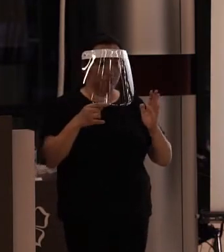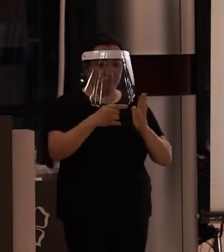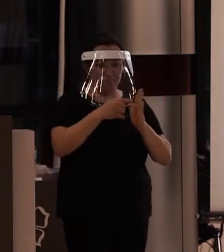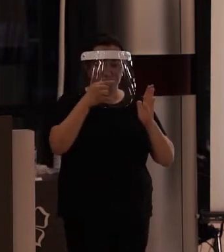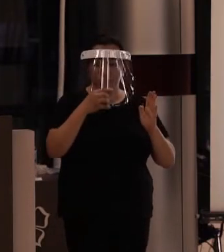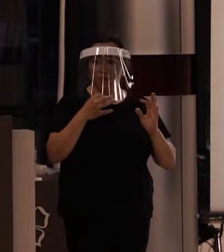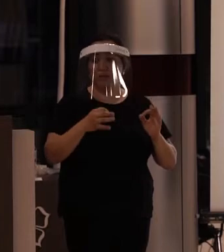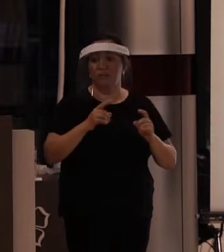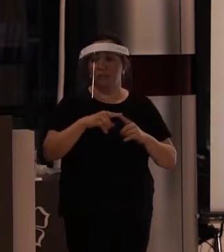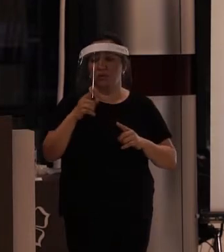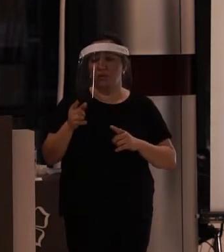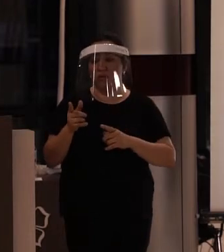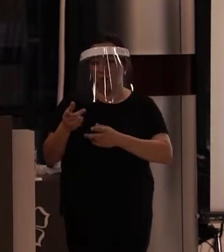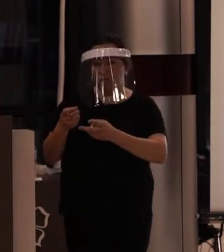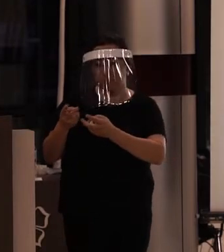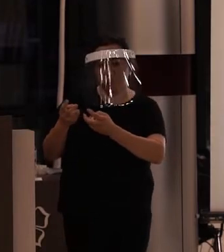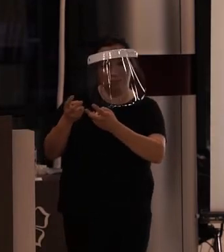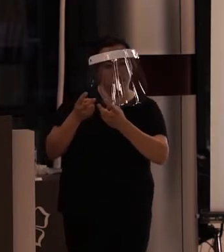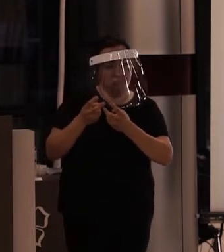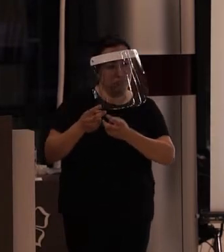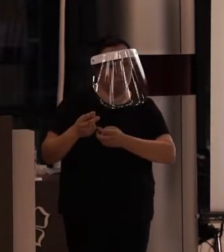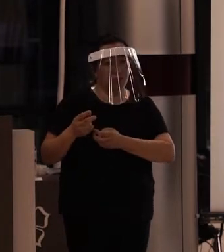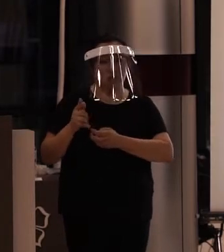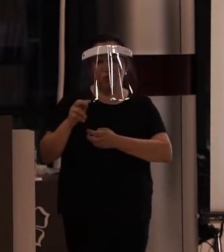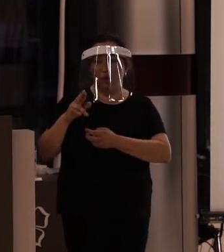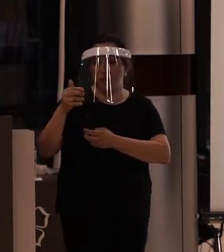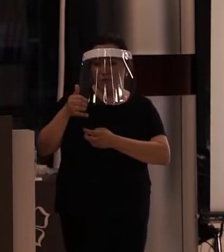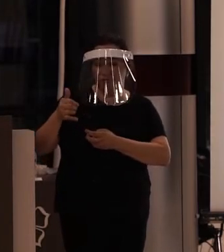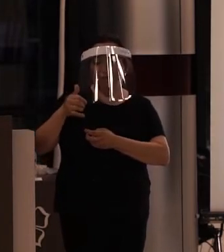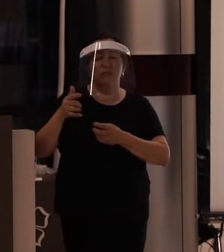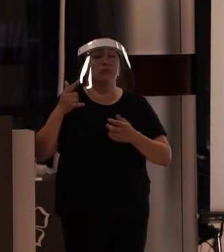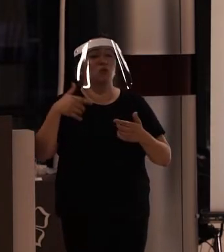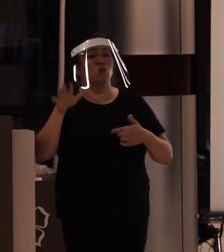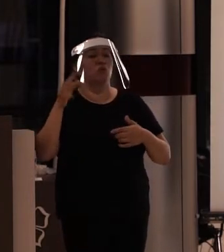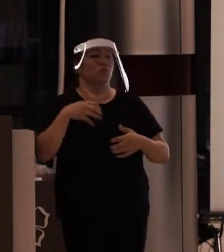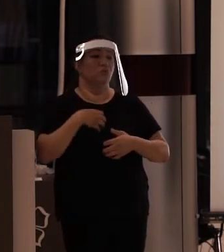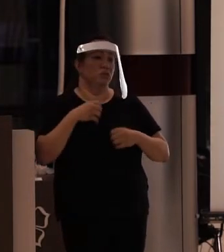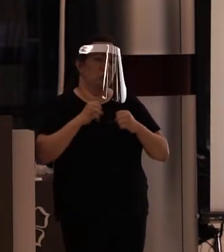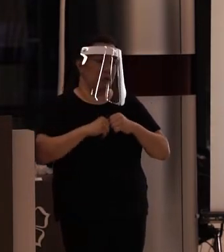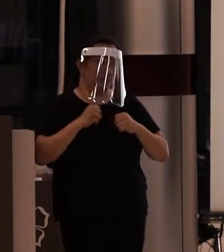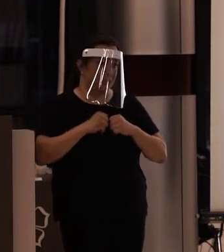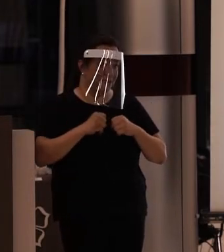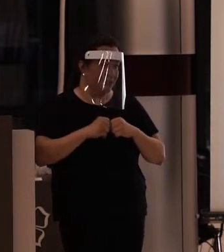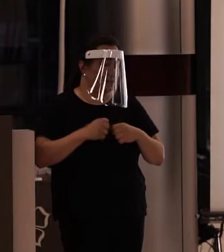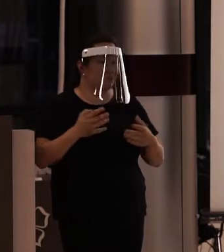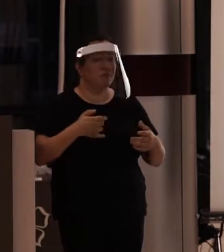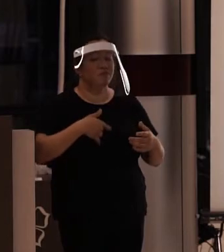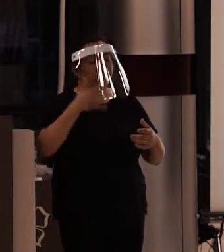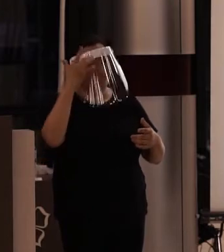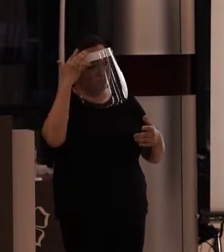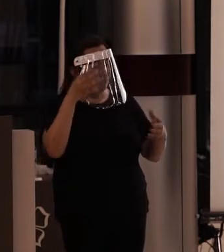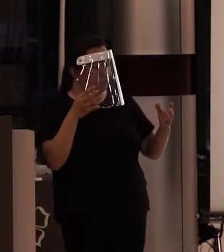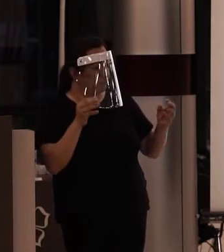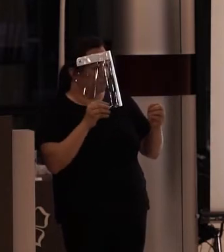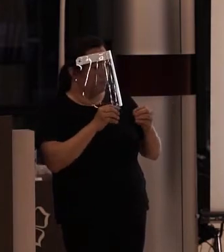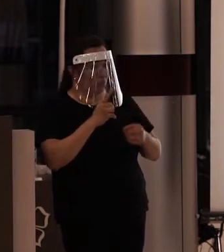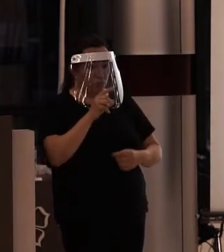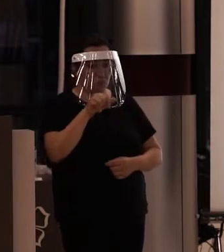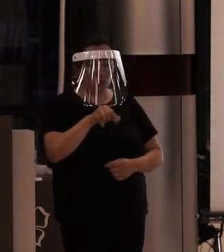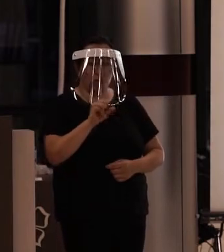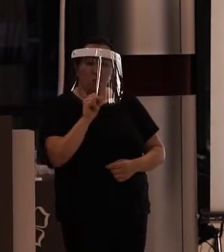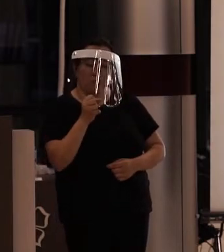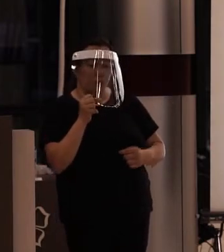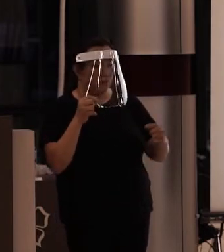e a termografia é uma técnica de campo contínuo. Né? Então o que a gente faz? A gente coloca lá uma média lá de 0,8